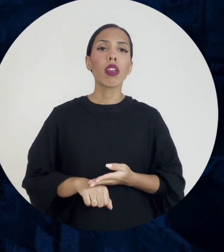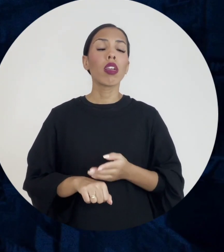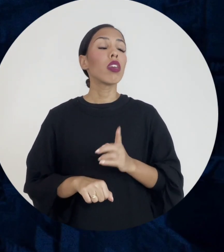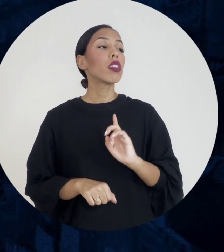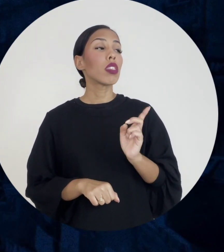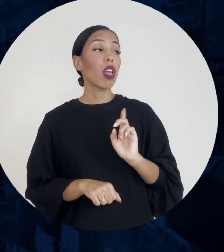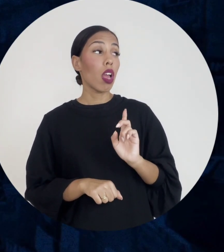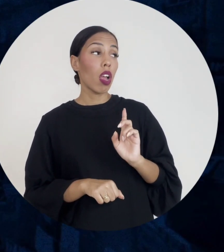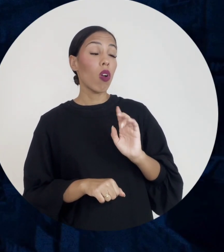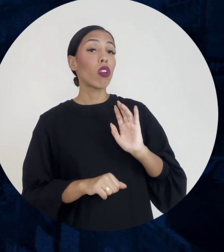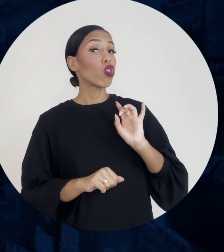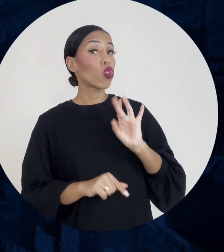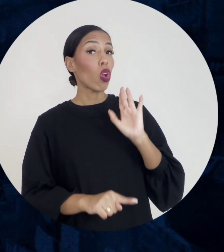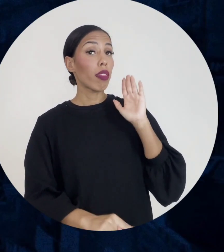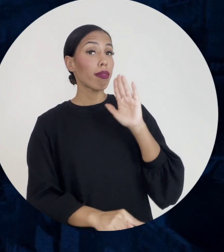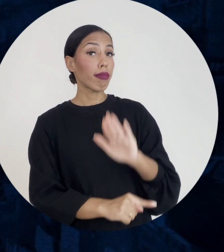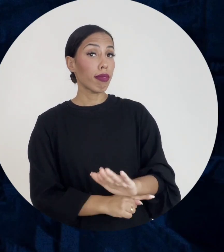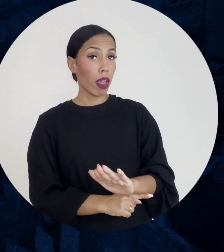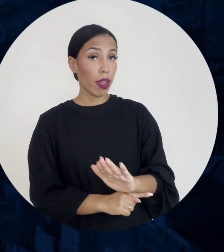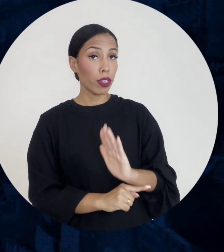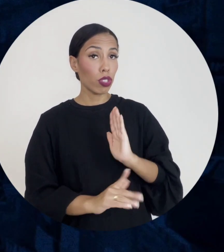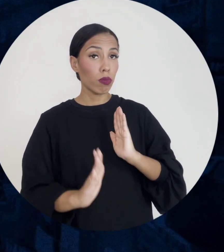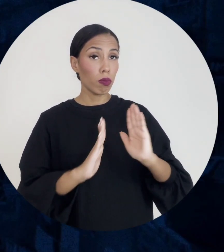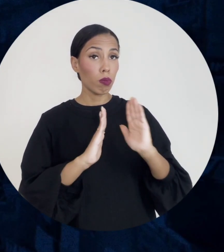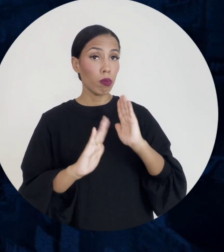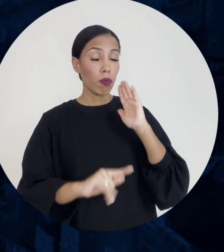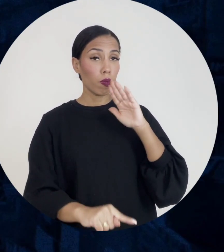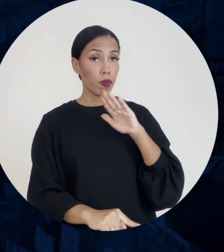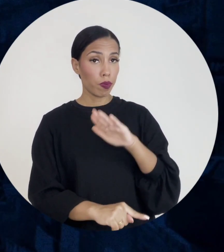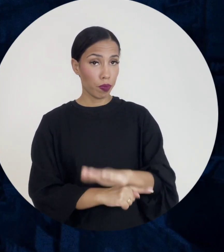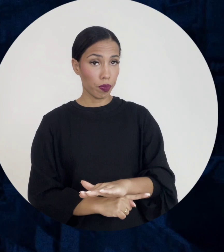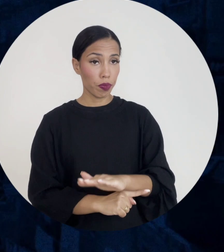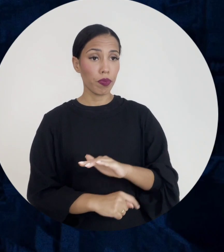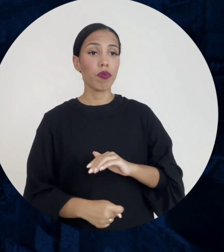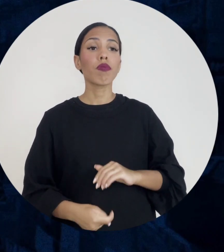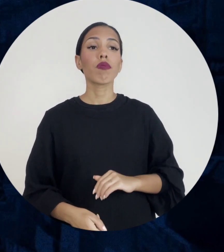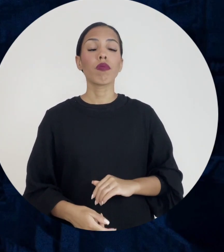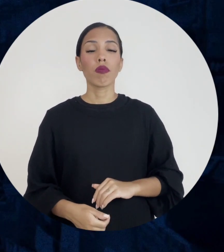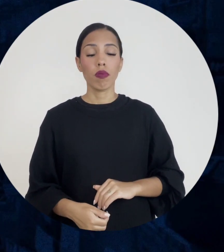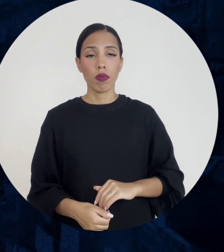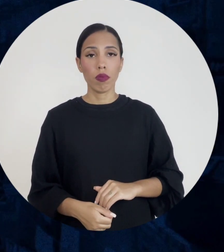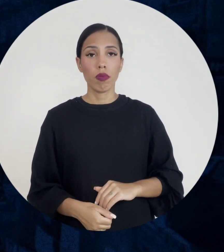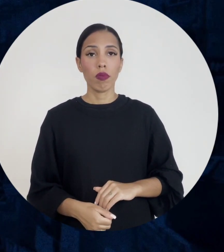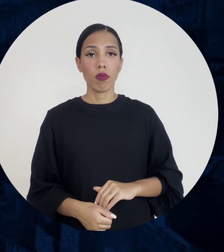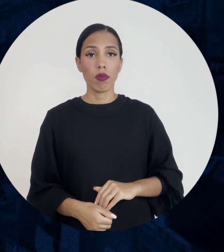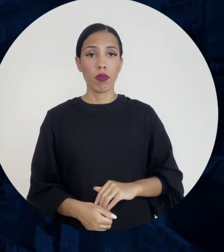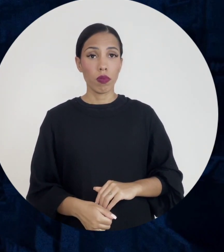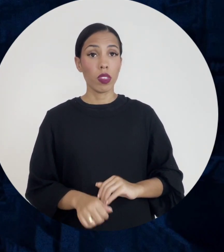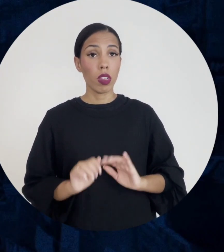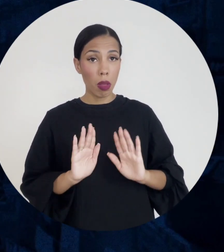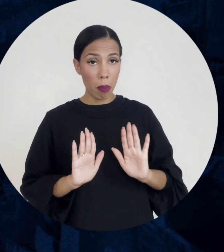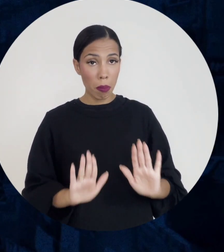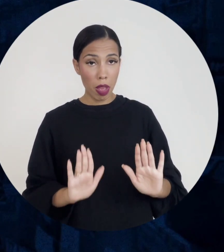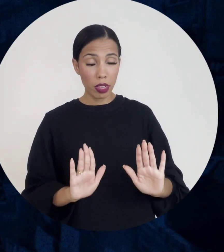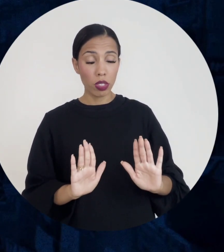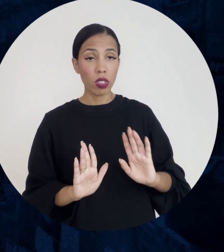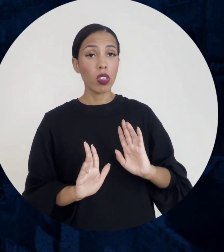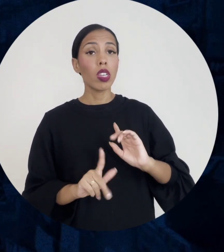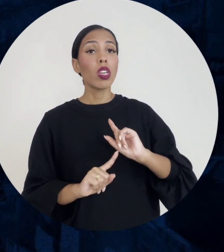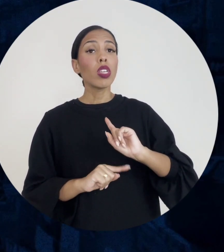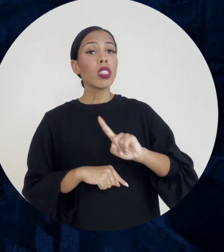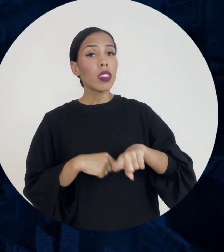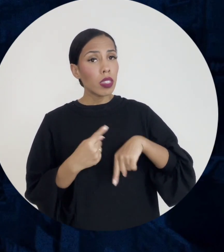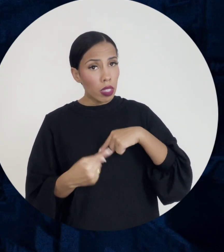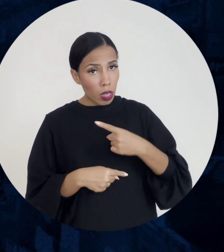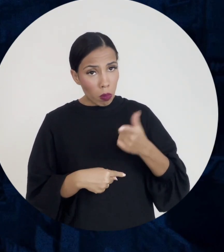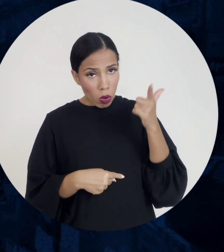da tarde. Na parte da tarde? Era só na parte da tarde. E mas assim, depois que ela